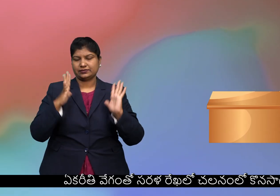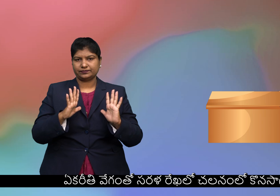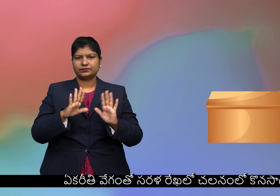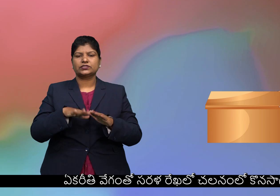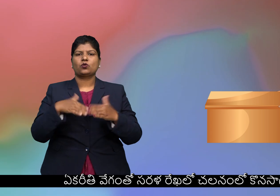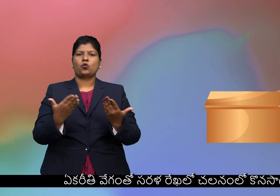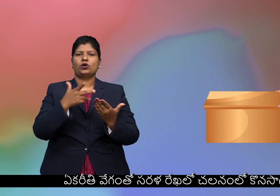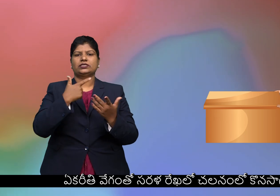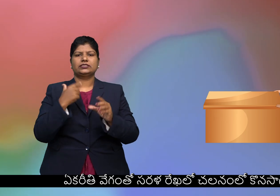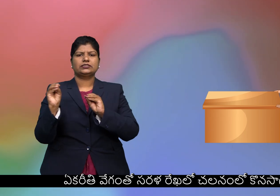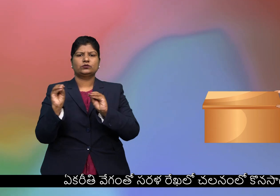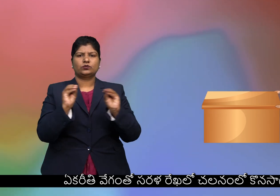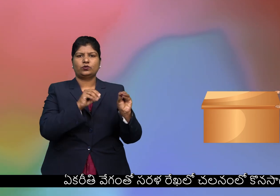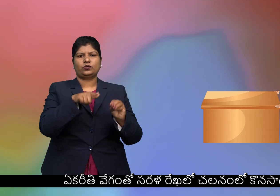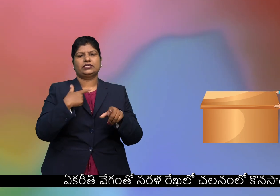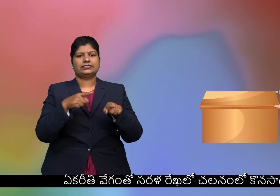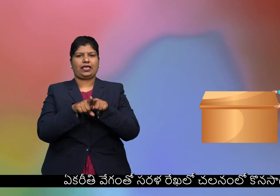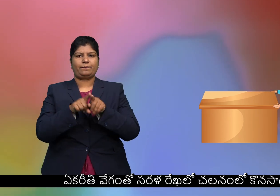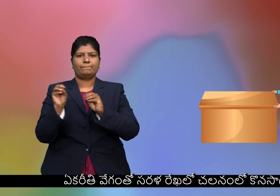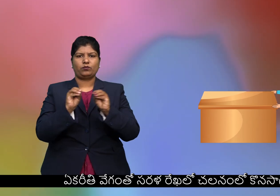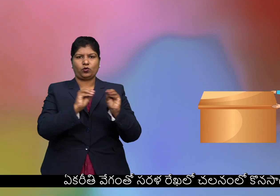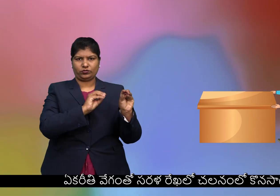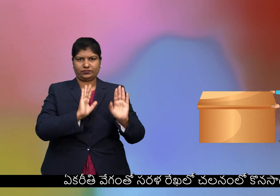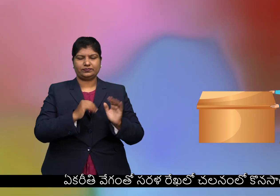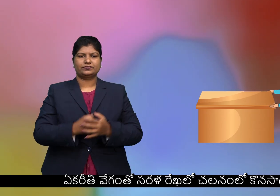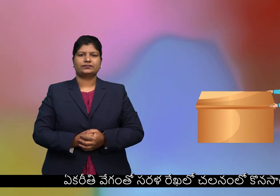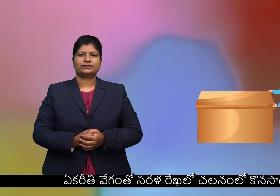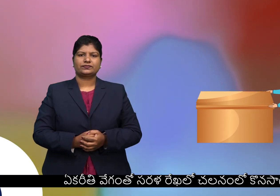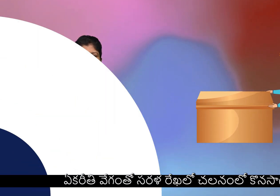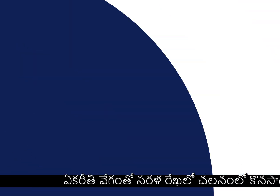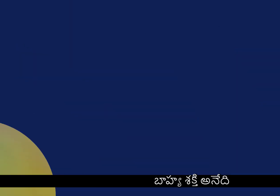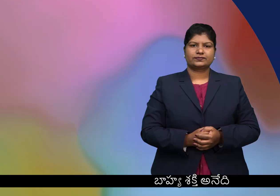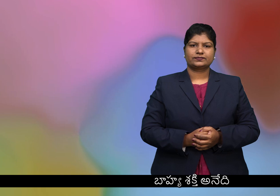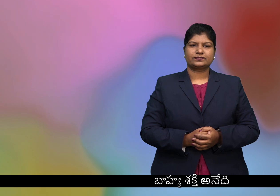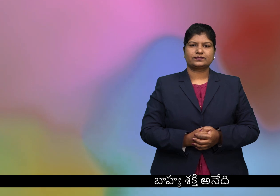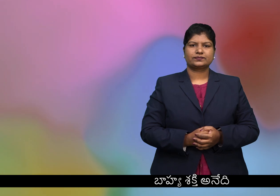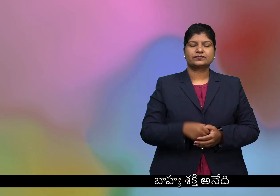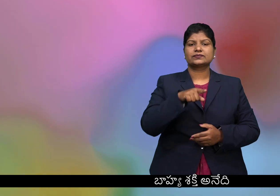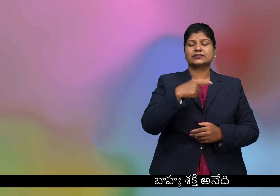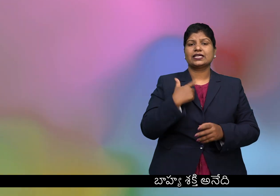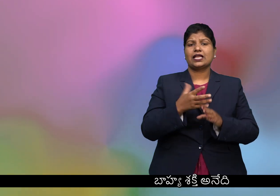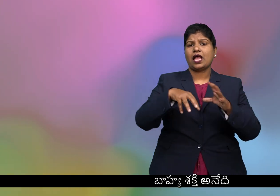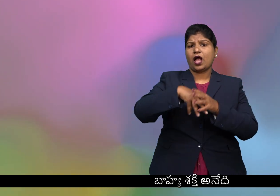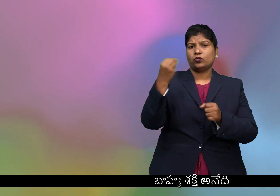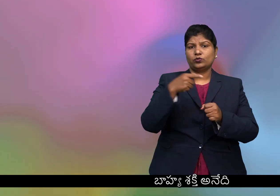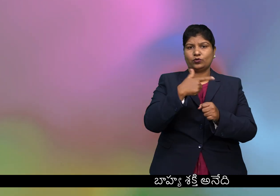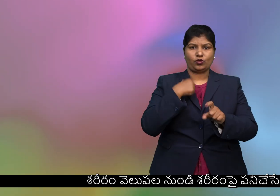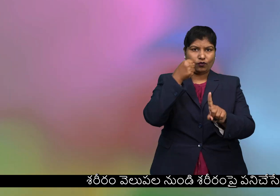ఏకరీతి వేగంతో సరళ రేఖలో చలనంలో కొనసాగుతుంది. బాహ్య శక్తి అనేది